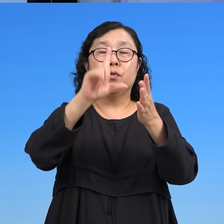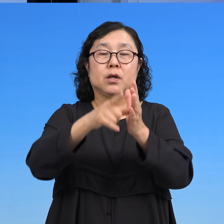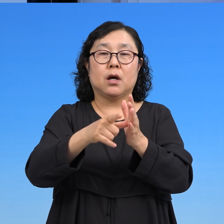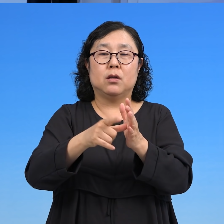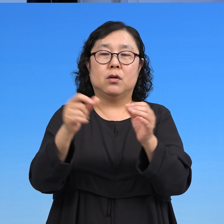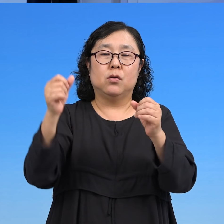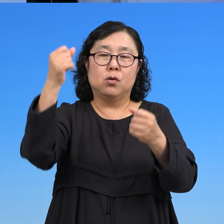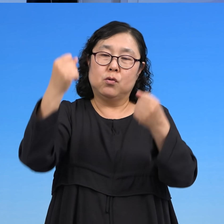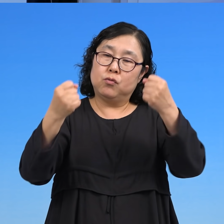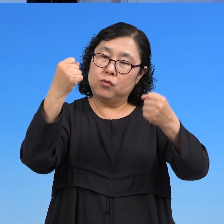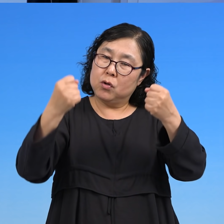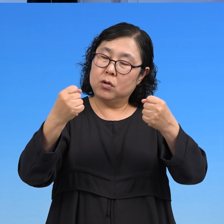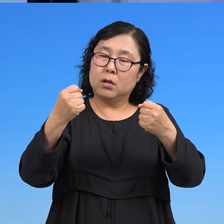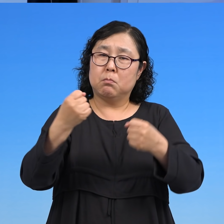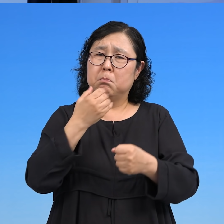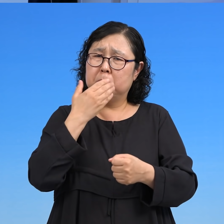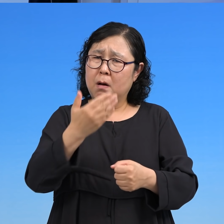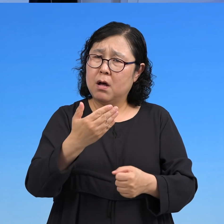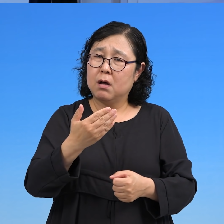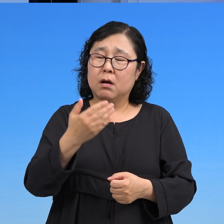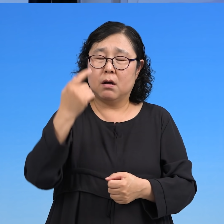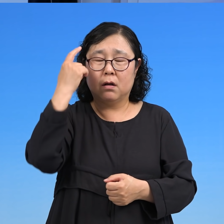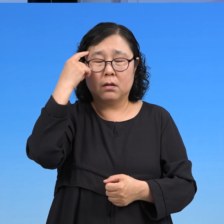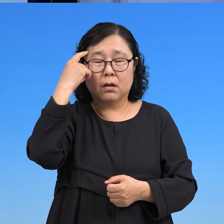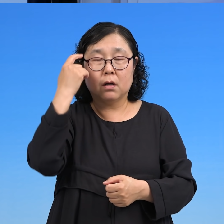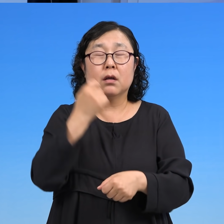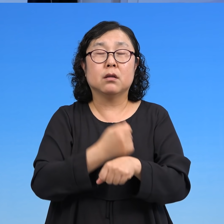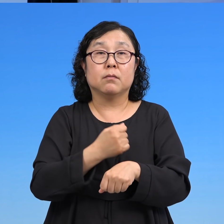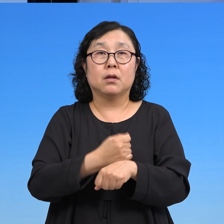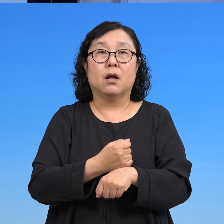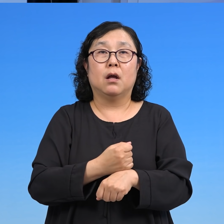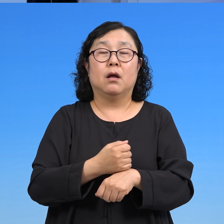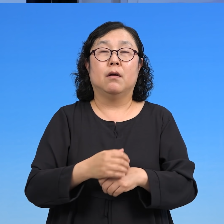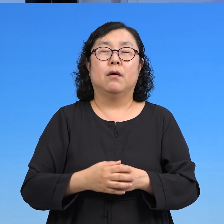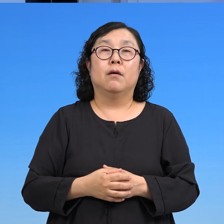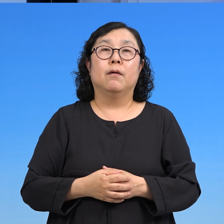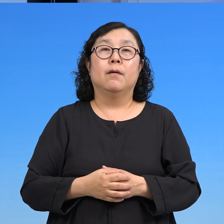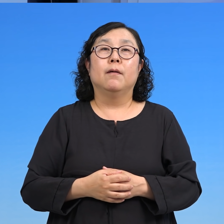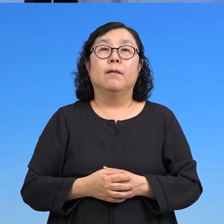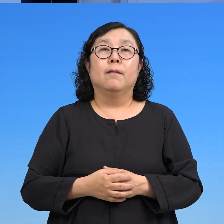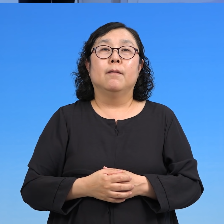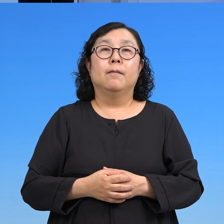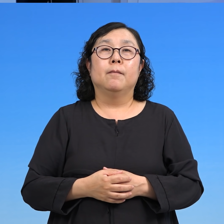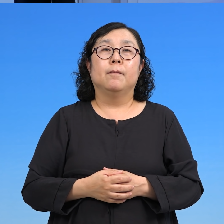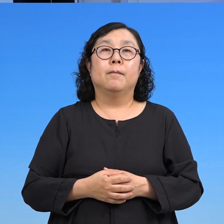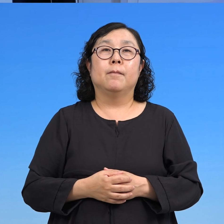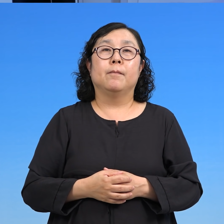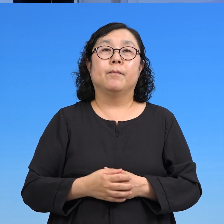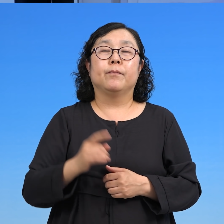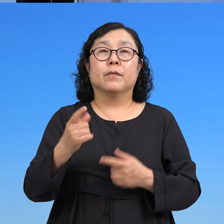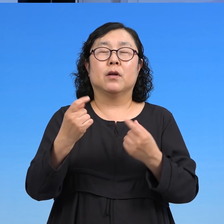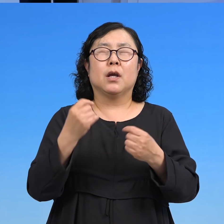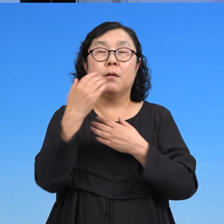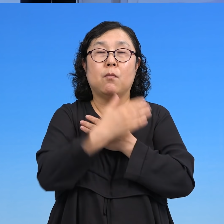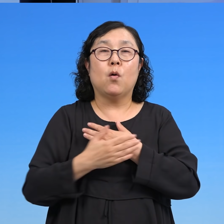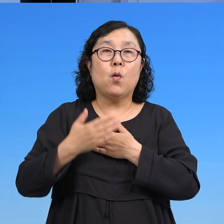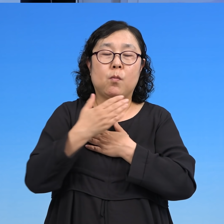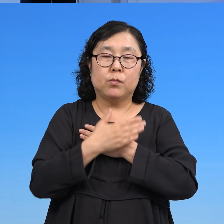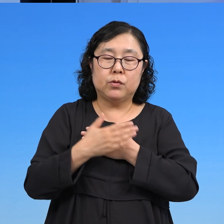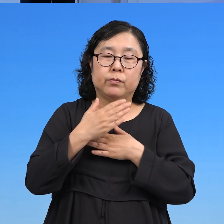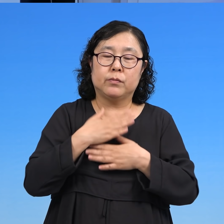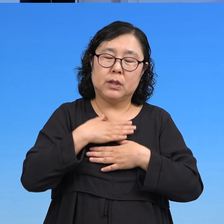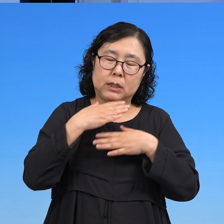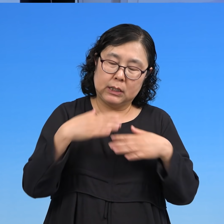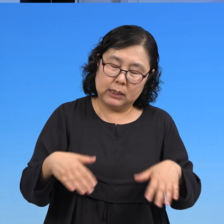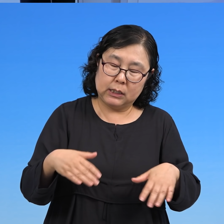19시간을 대리운전한다는 게 이게 가능한 일인가, 내가 많은 생각을 하게 됐는데 그 다음 내용을 들어보세요. 그렇게